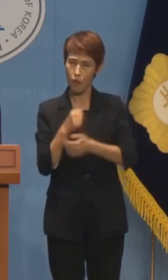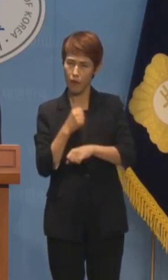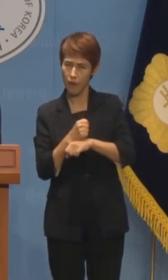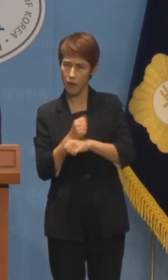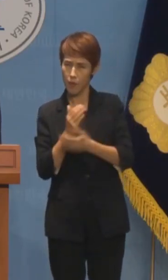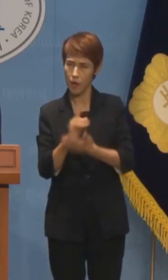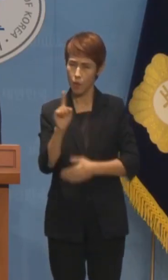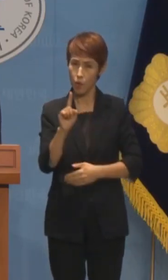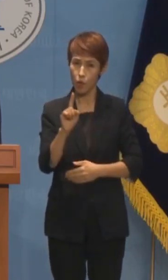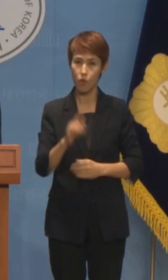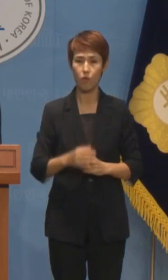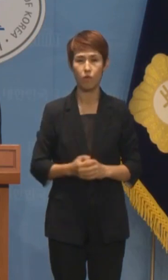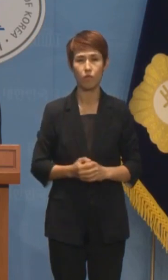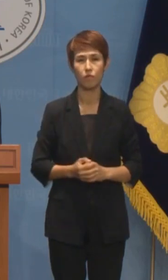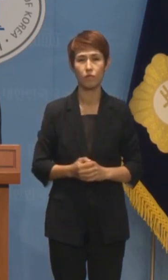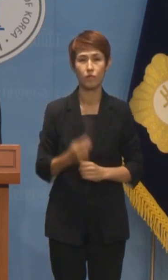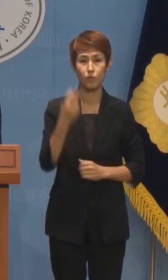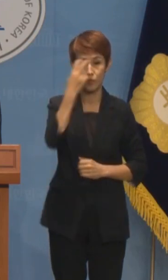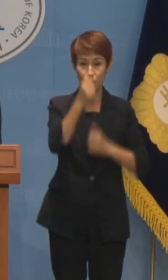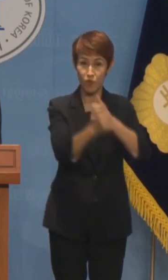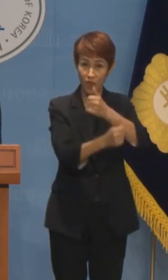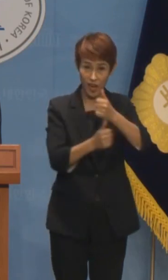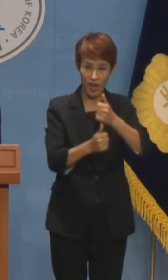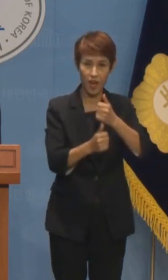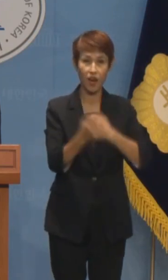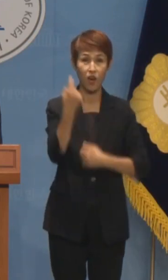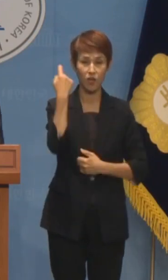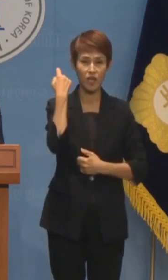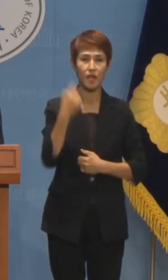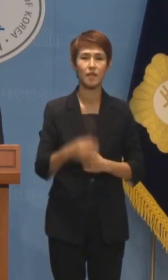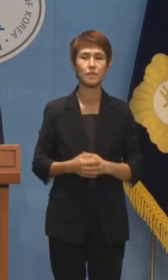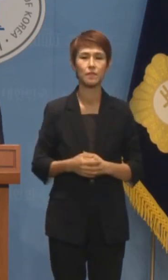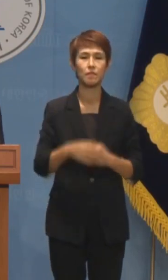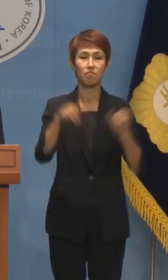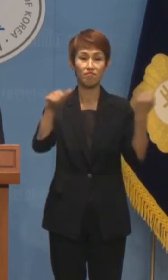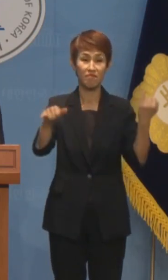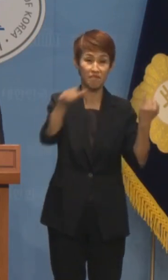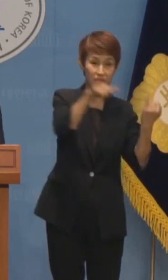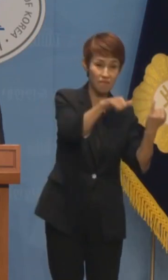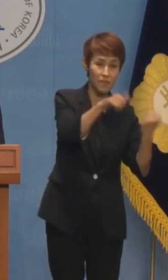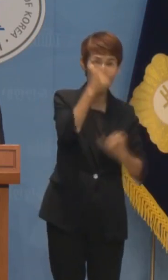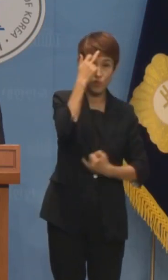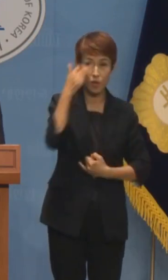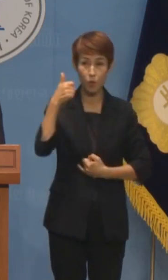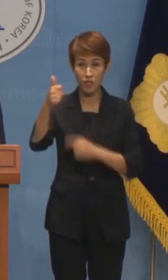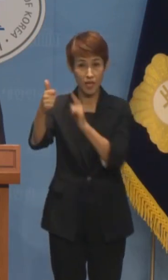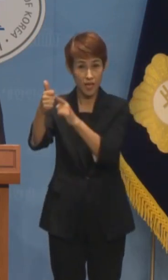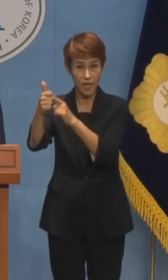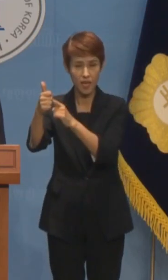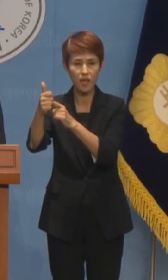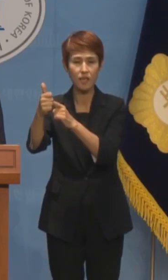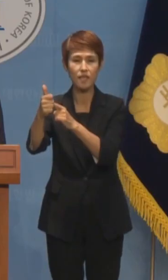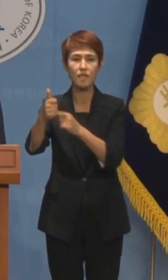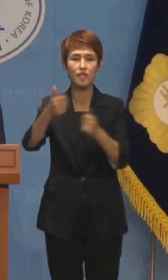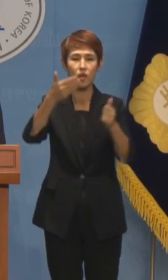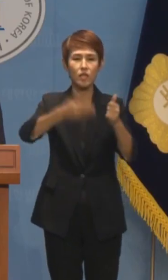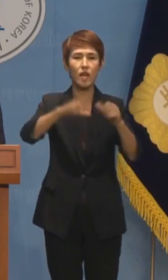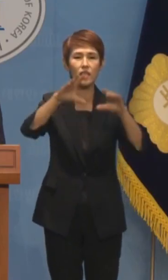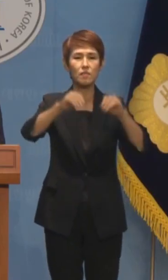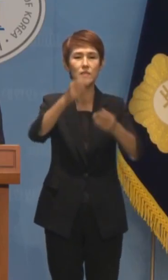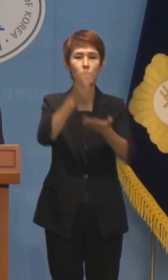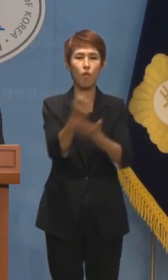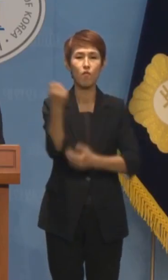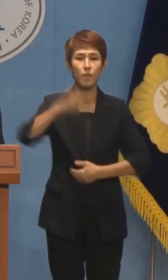대검찰청 수사심의위원회가 어제 김건희 씨에게 300만 원짜리 디올백을 건넨 최재형 목사를 청탁금지법 위반